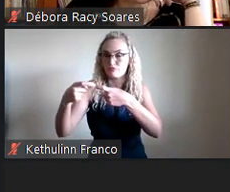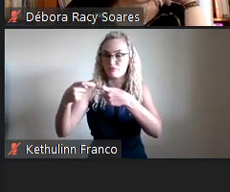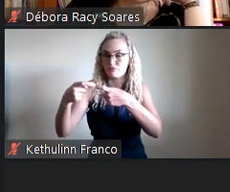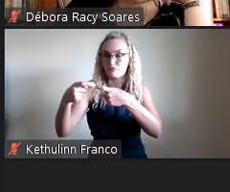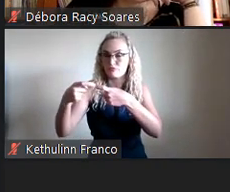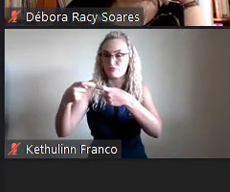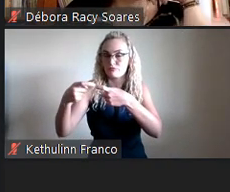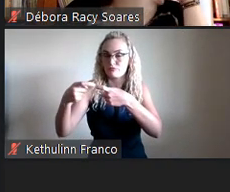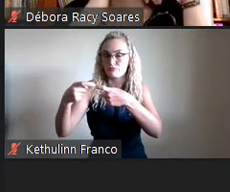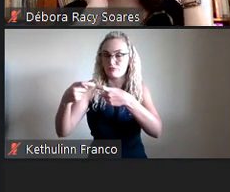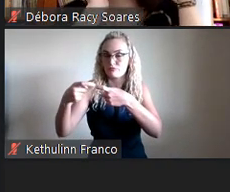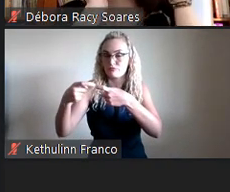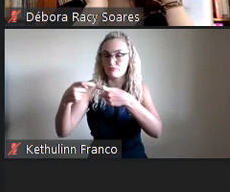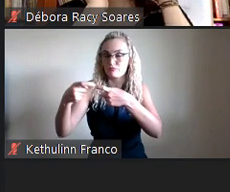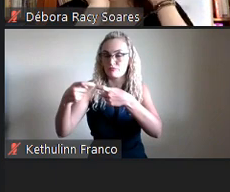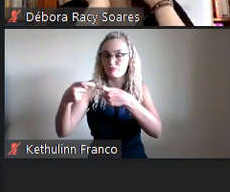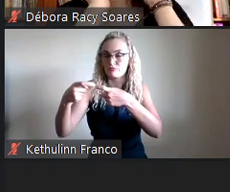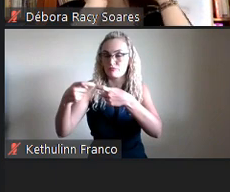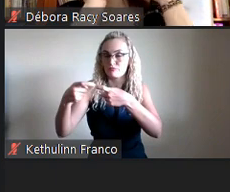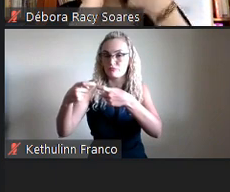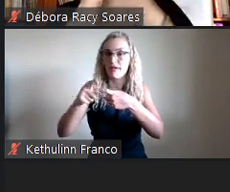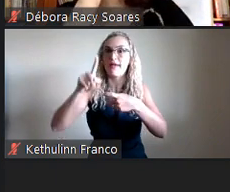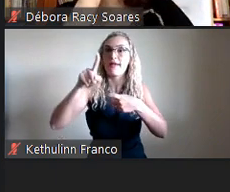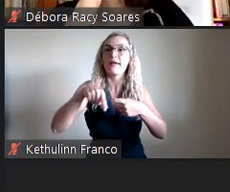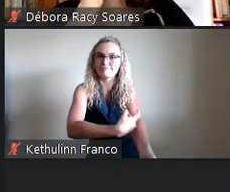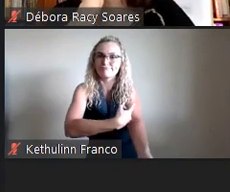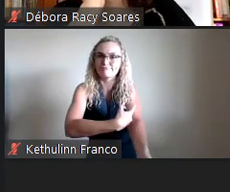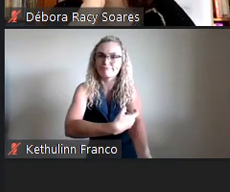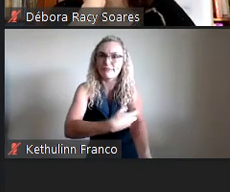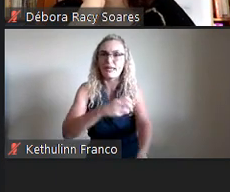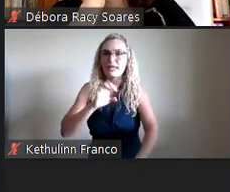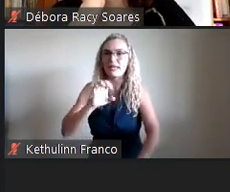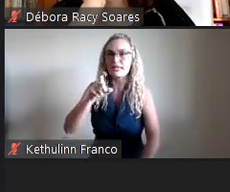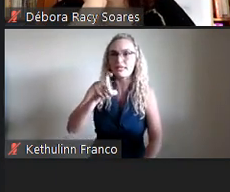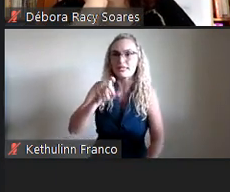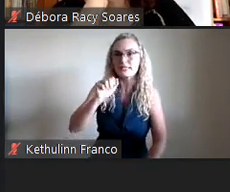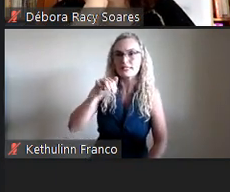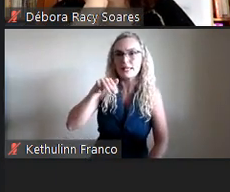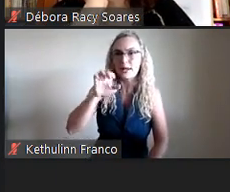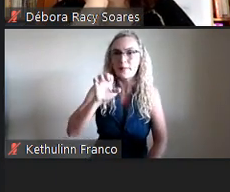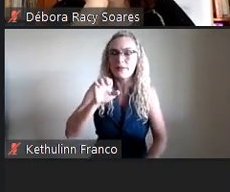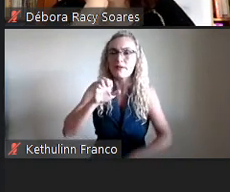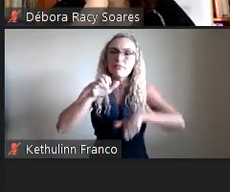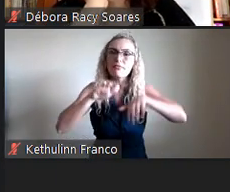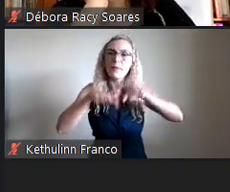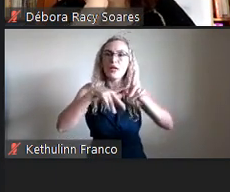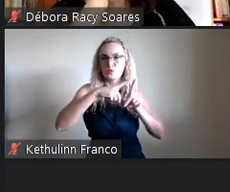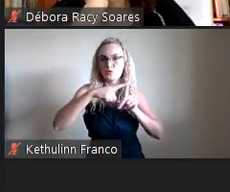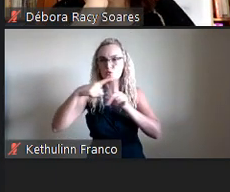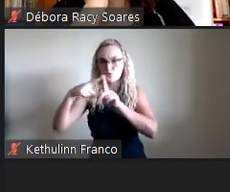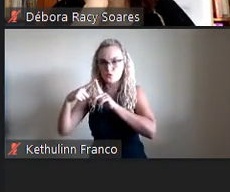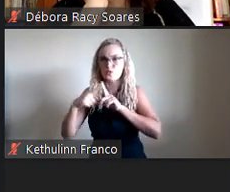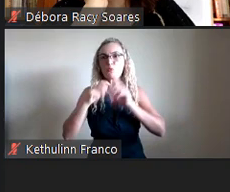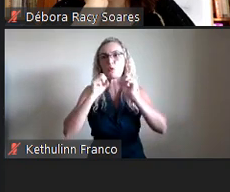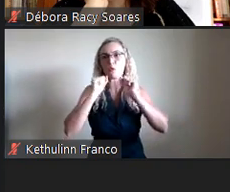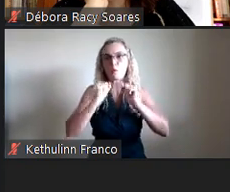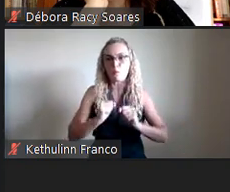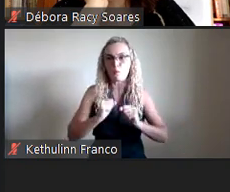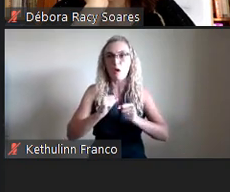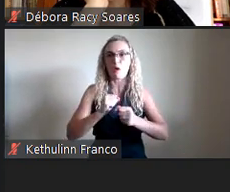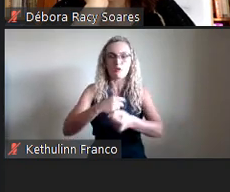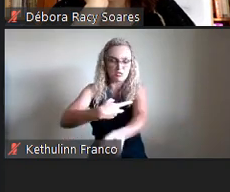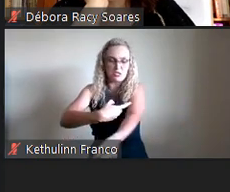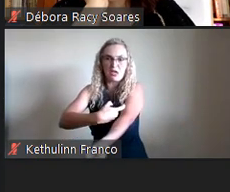observação. E se for um parecer, é uma avaliação, uma apreciação, um juízo. Então, na língua